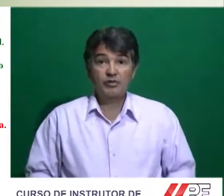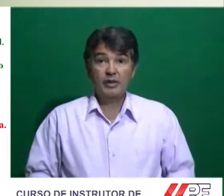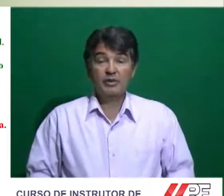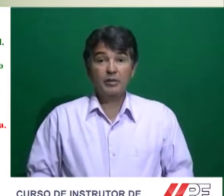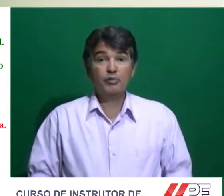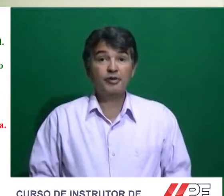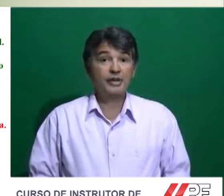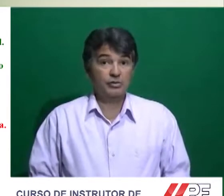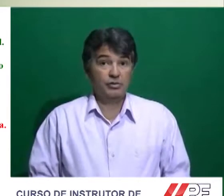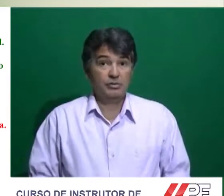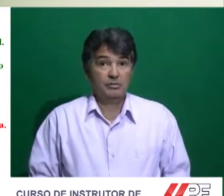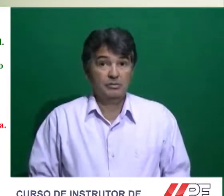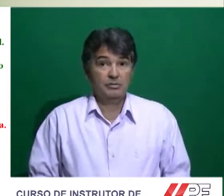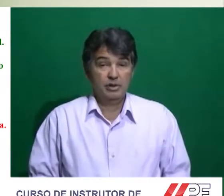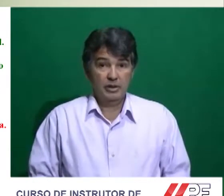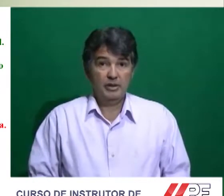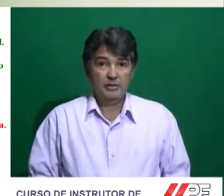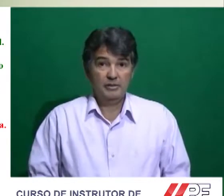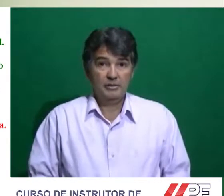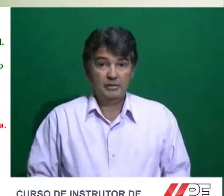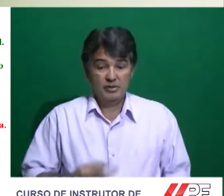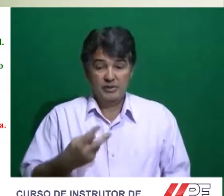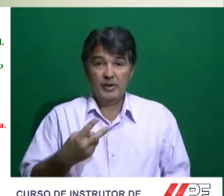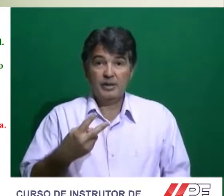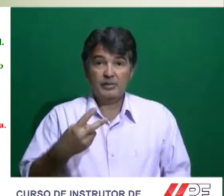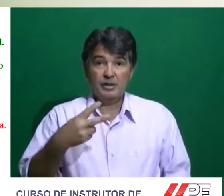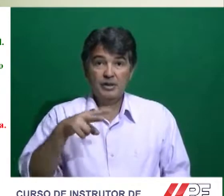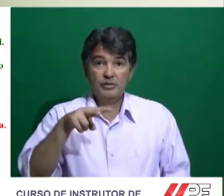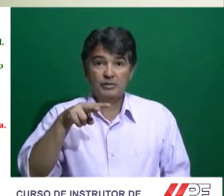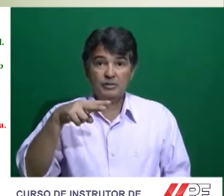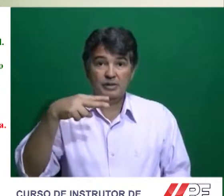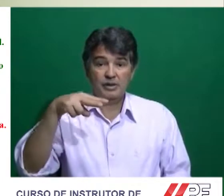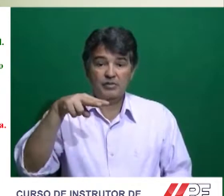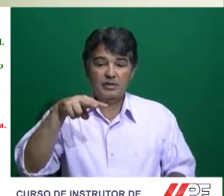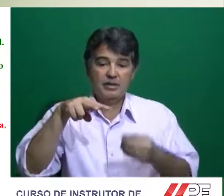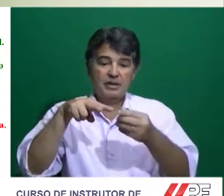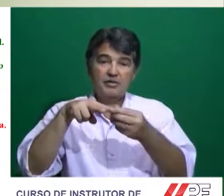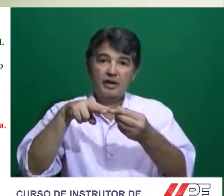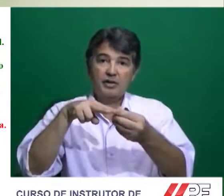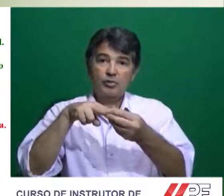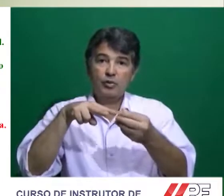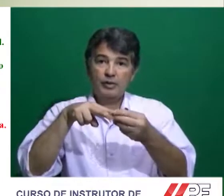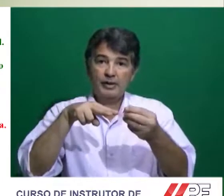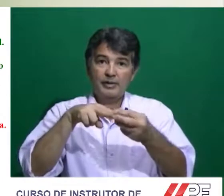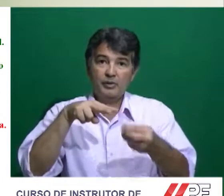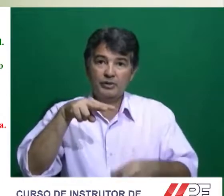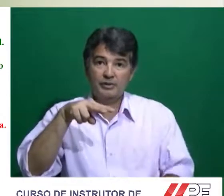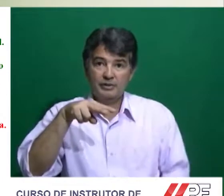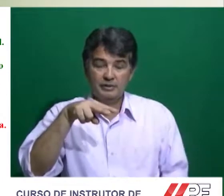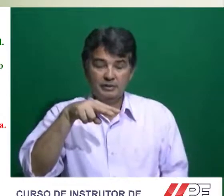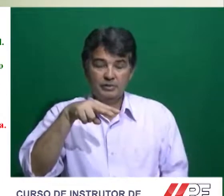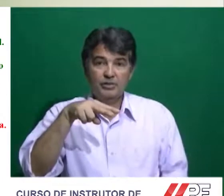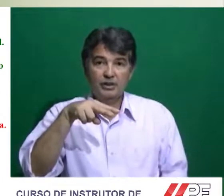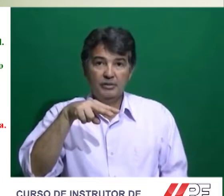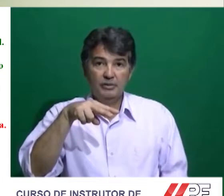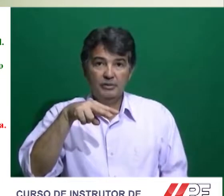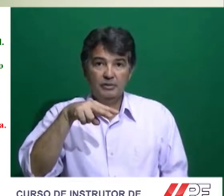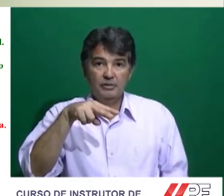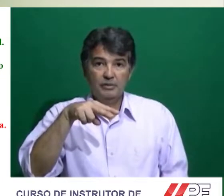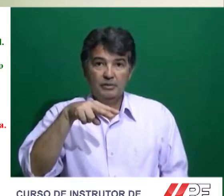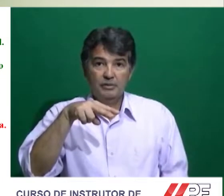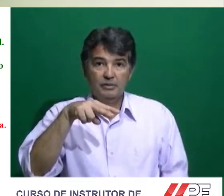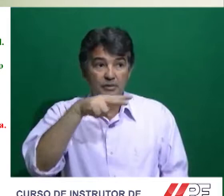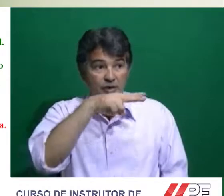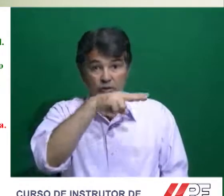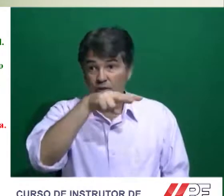Mas no verbo tem conflitos. Tem. Você pega o sinal. Isso aqui. Você transfere o olho para a ponta do dedo.